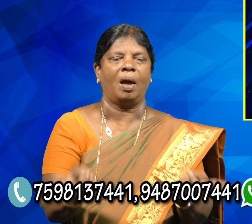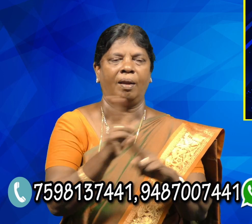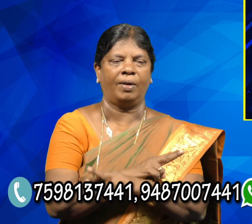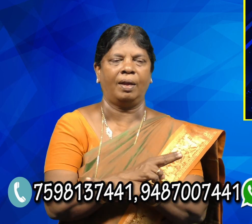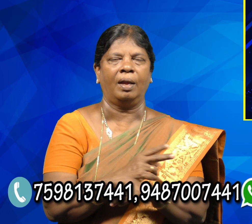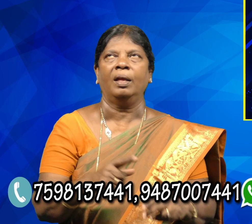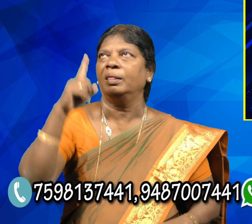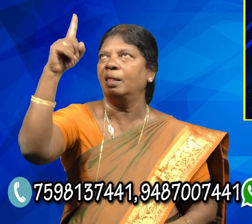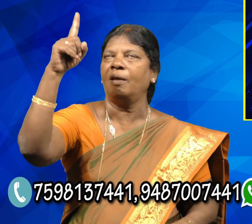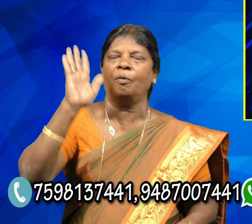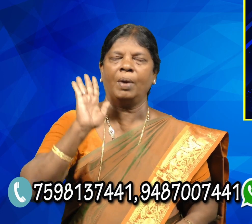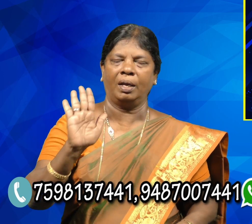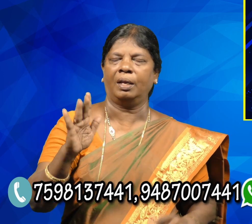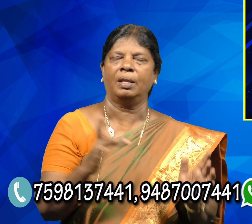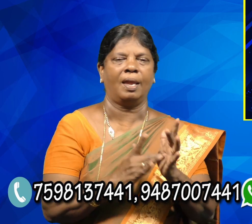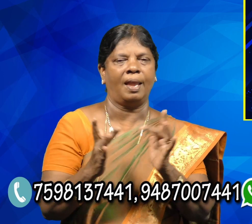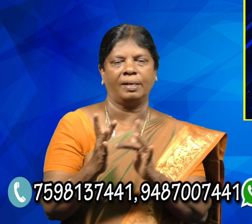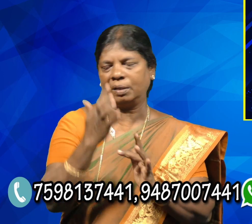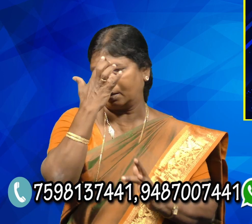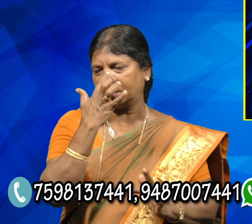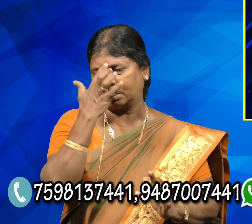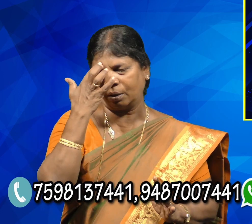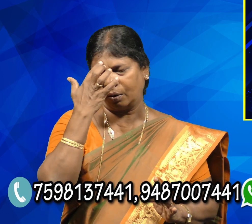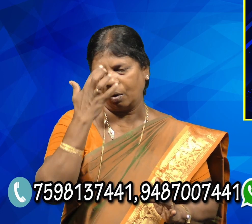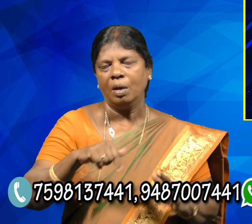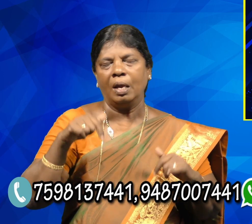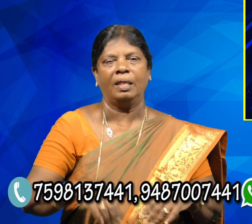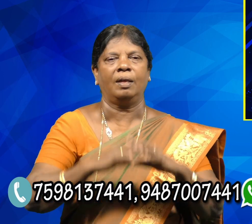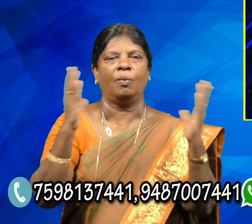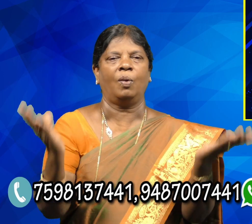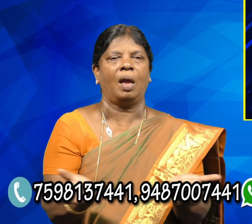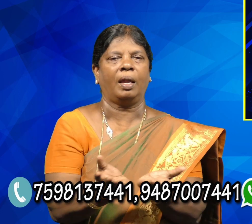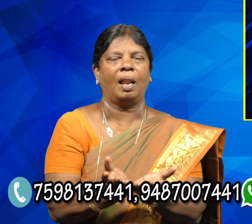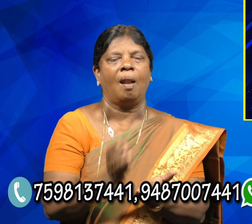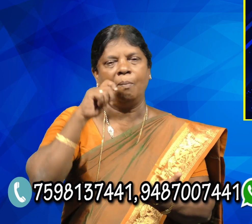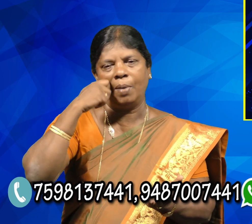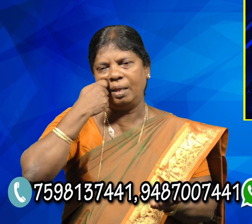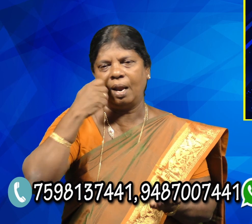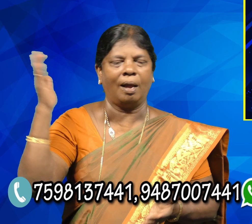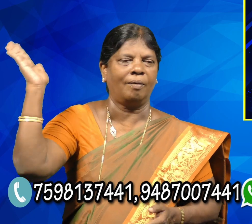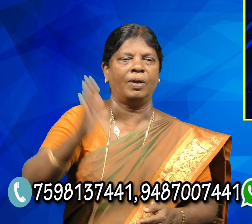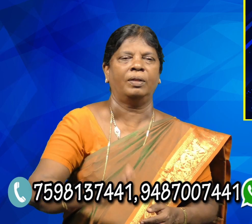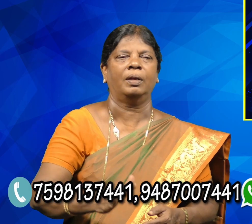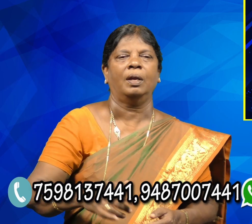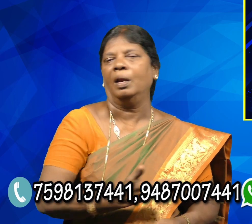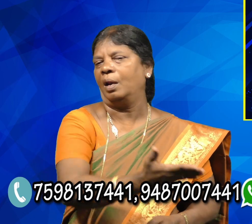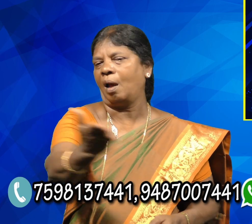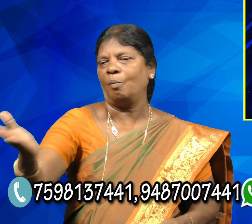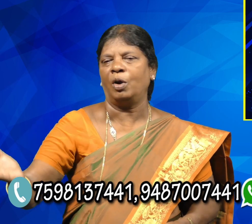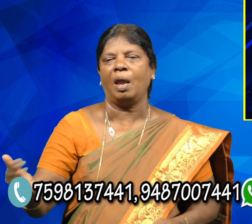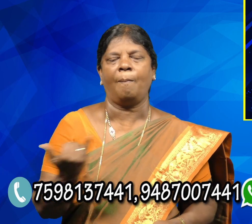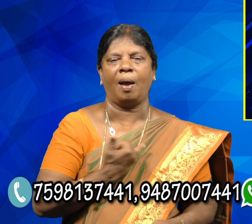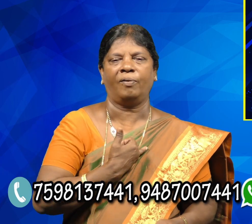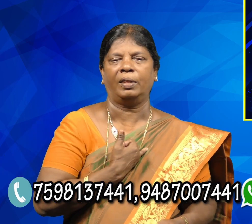ஏற்படுத்தவே தெய்வமாயிருந்த இயேசு கிறிஸ்து இந்த உலகில் மனிதனாக வந்து